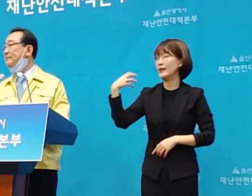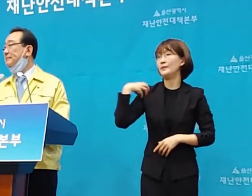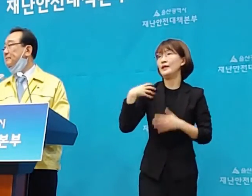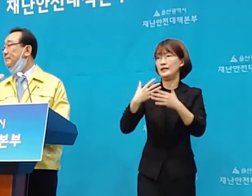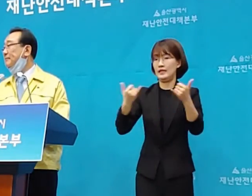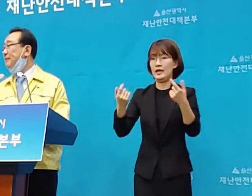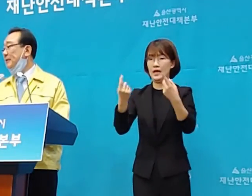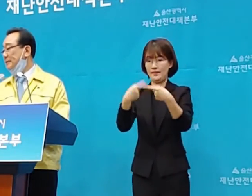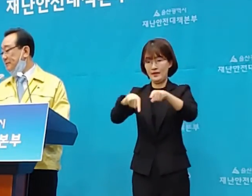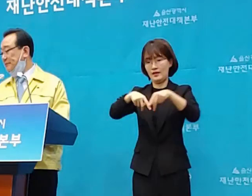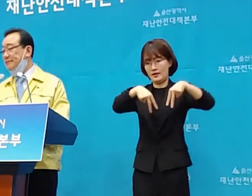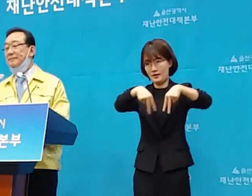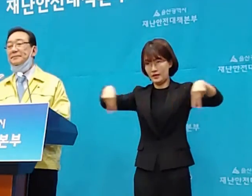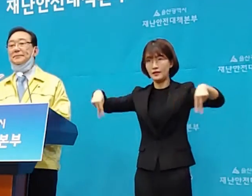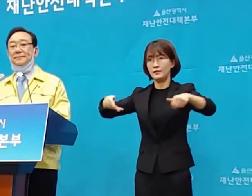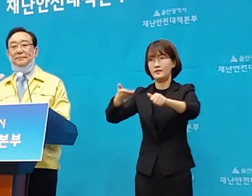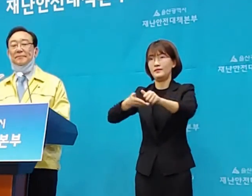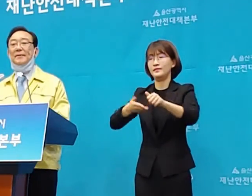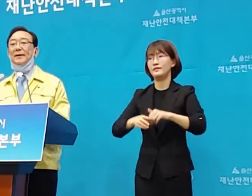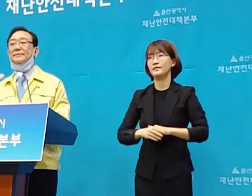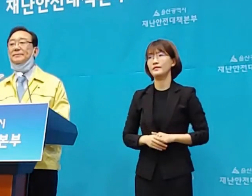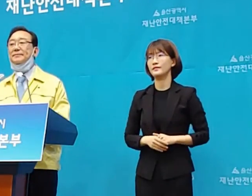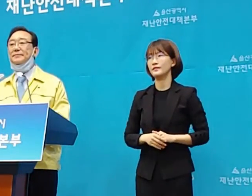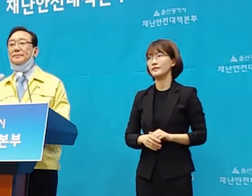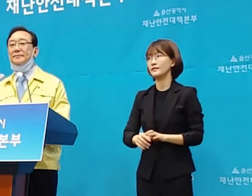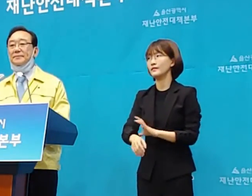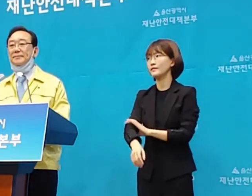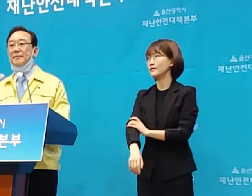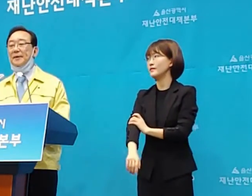앞에 같이 좀 서주시기 바랍니다.